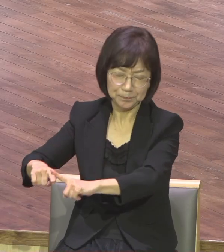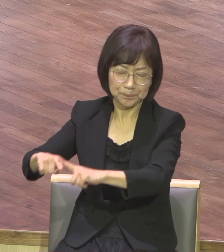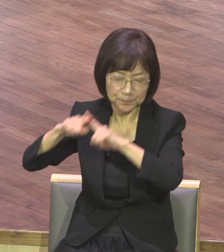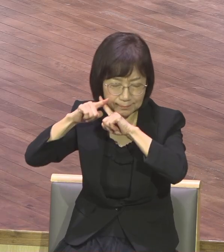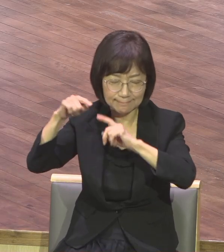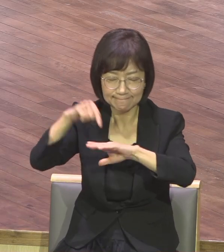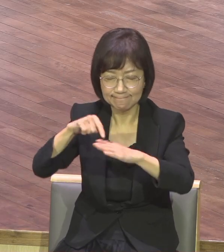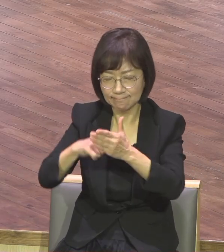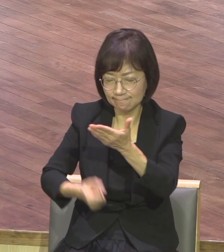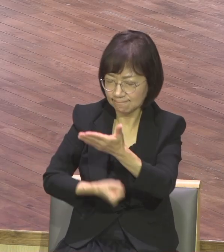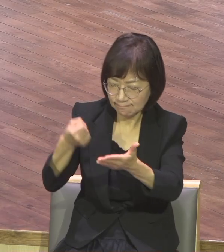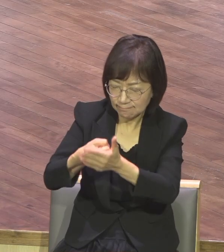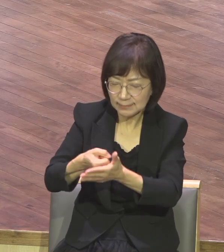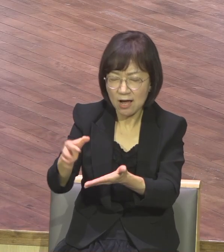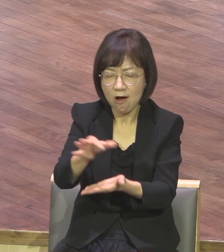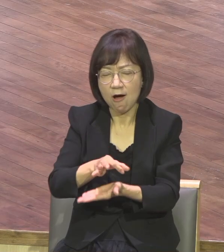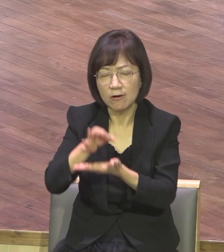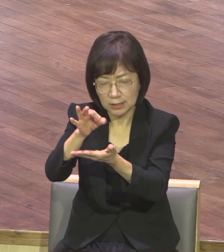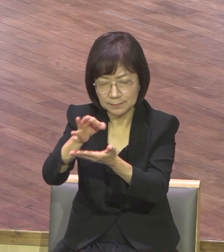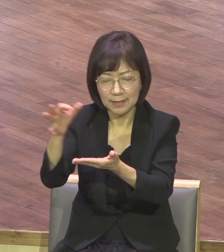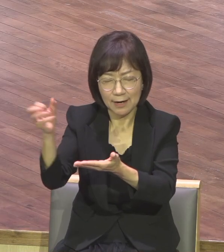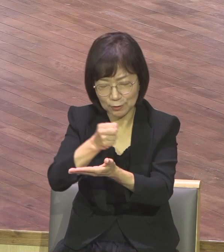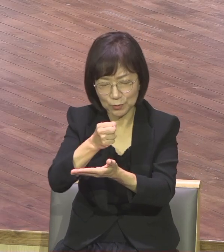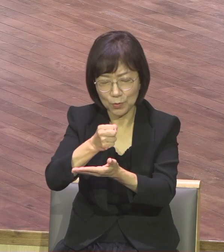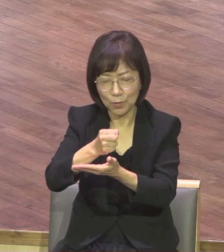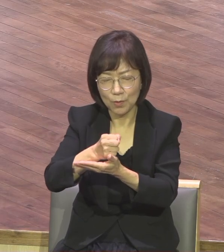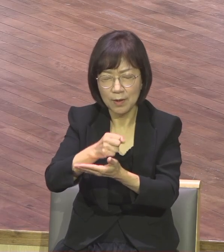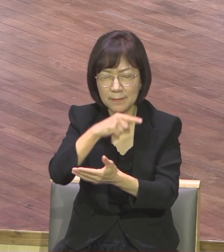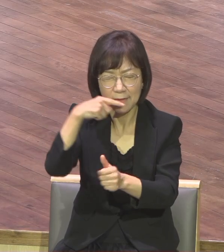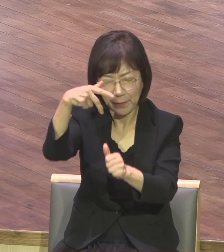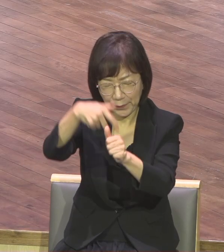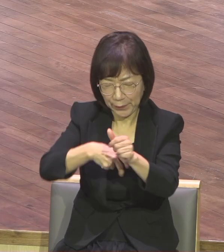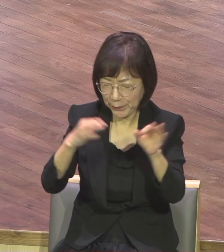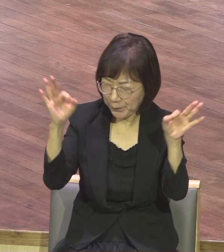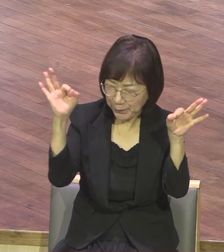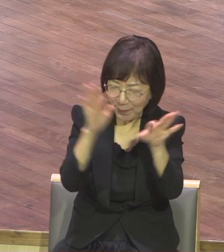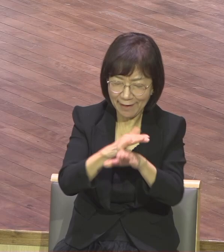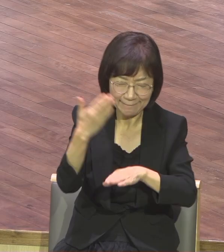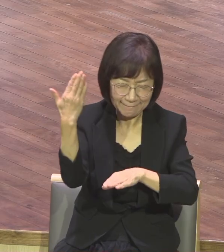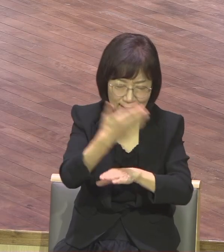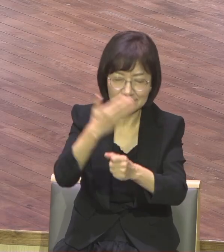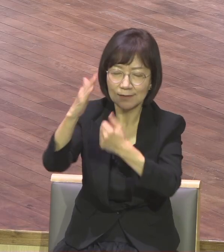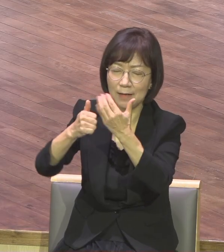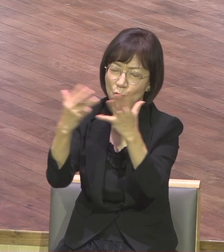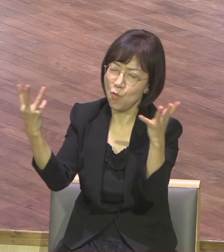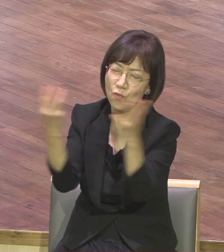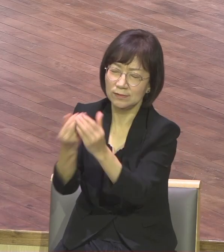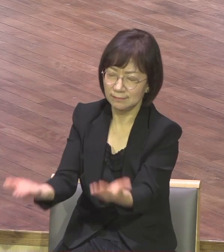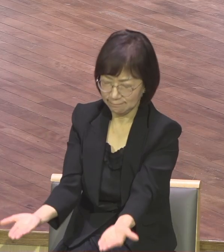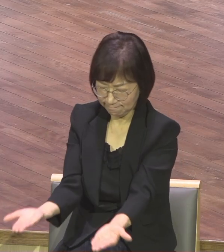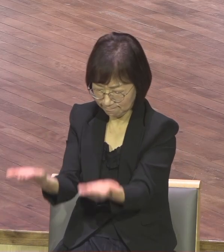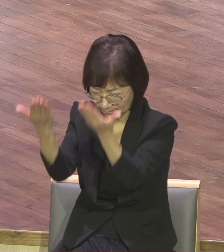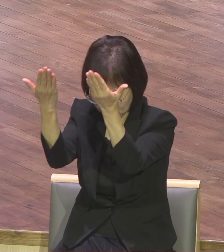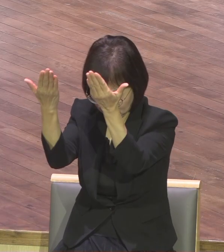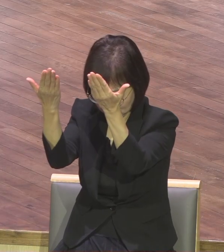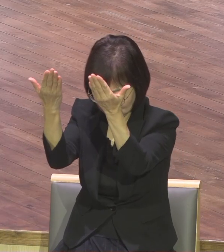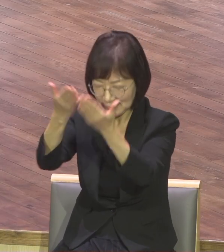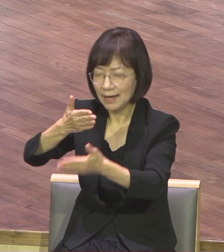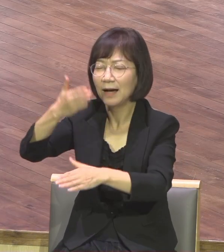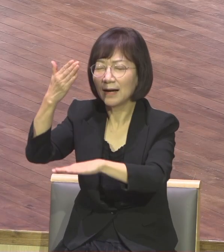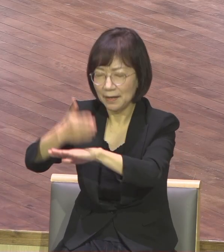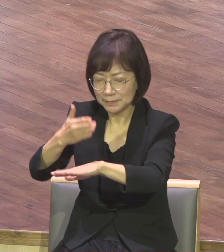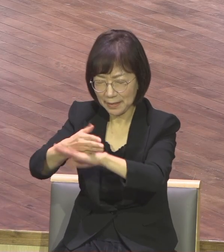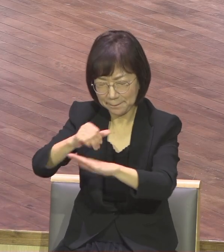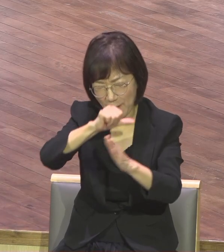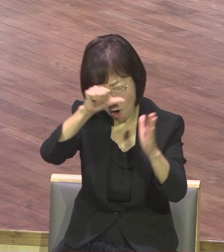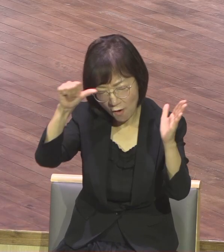결단해서 드린 헌금을 통하여 헌당하게 하시니 감사합니다. 온 성도들이 평생의 축복이 되는 통로가 되게